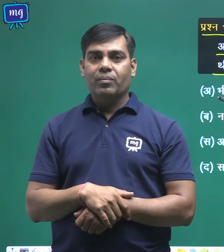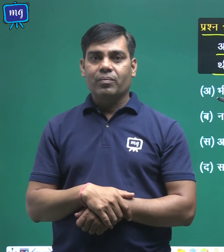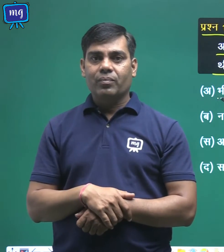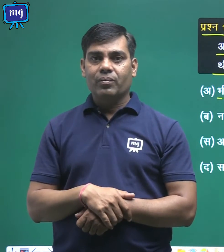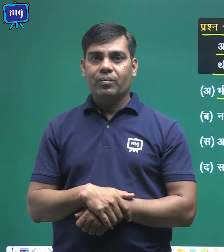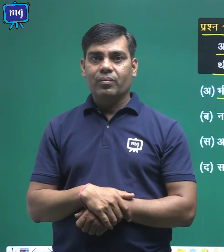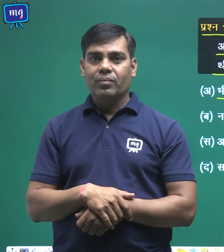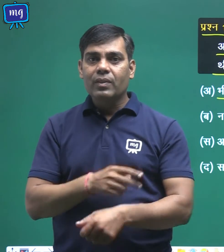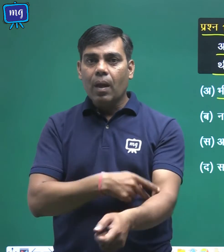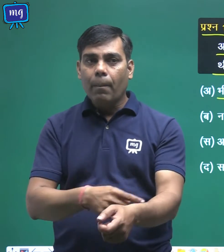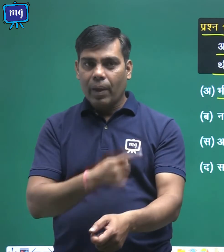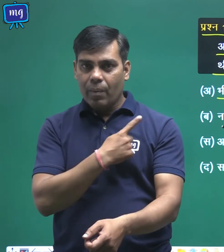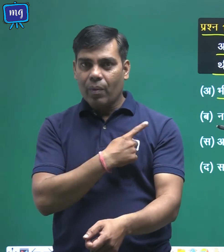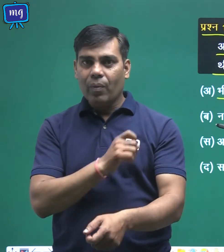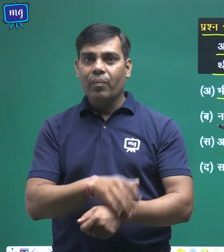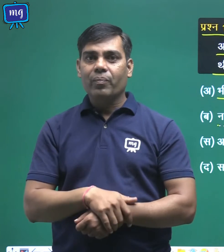भीम को,